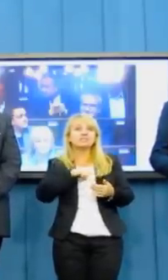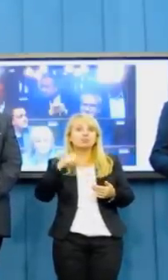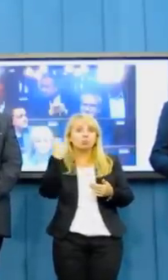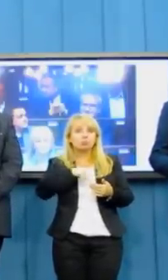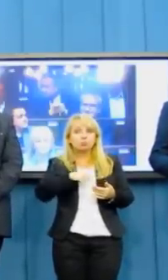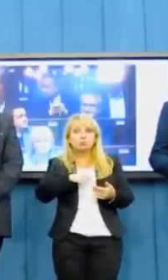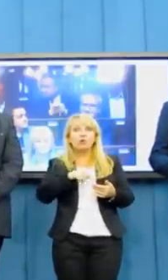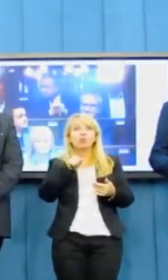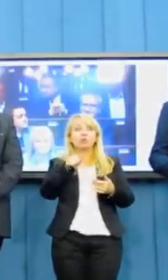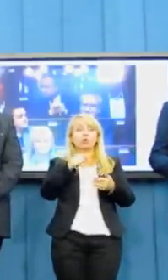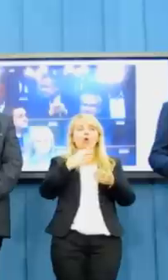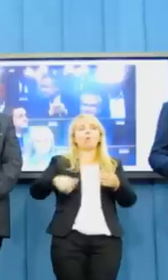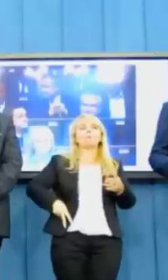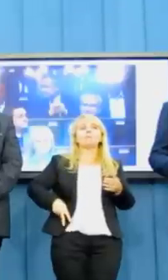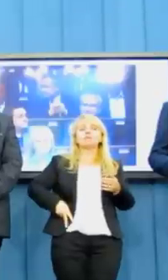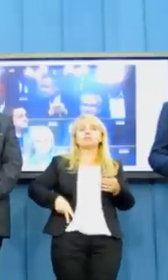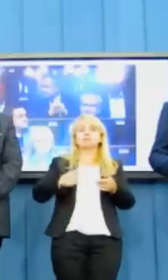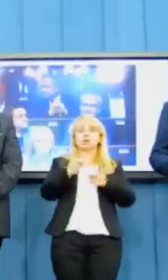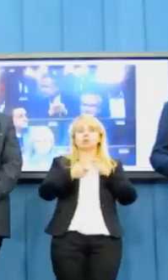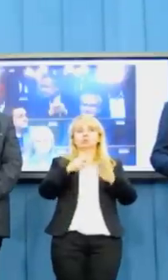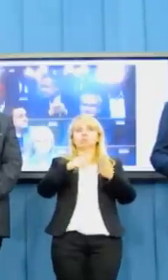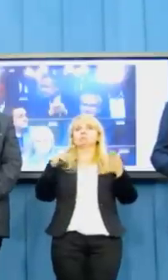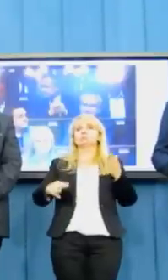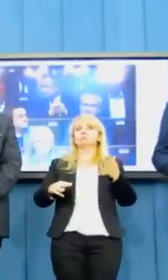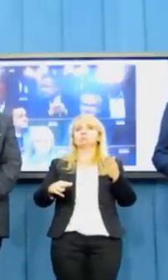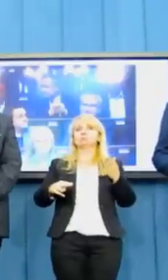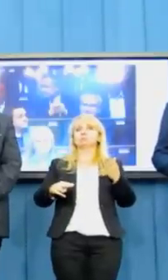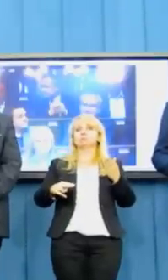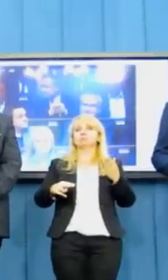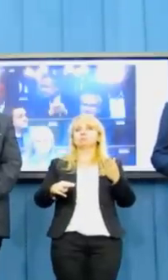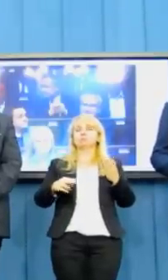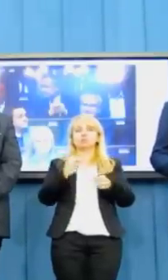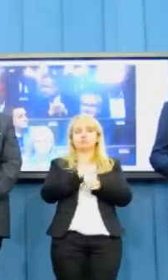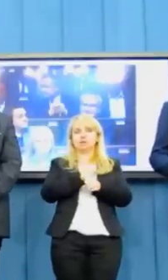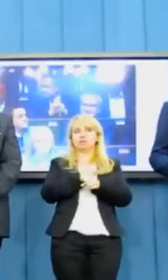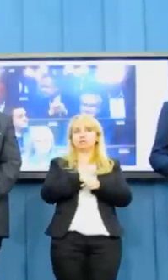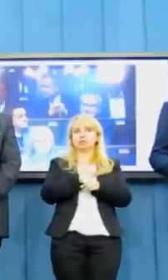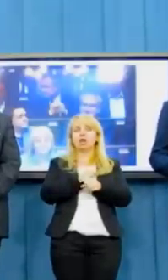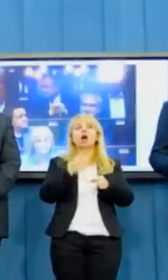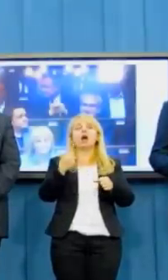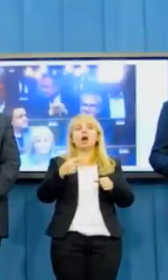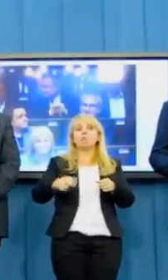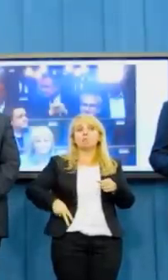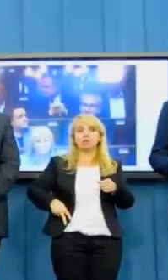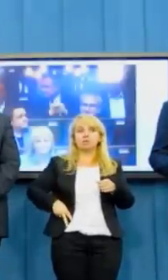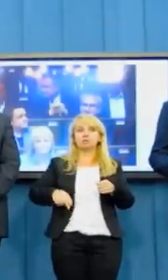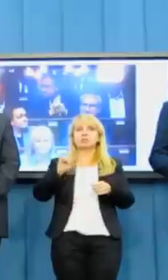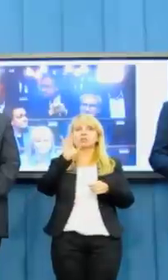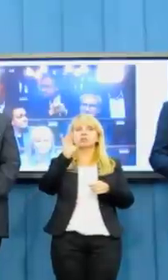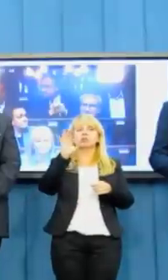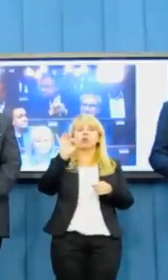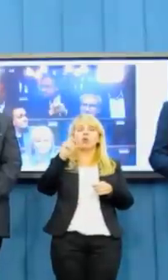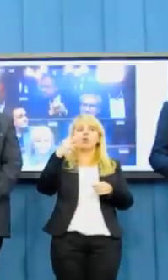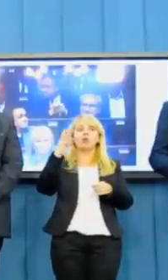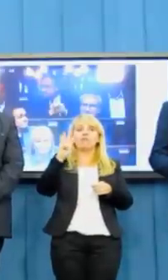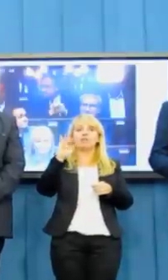polityka. To, co uprawia minister Gowin, zrzucanie odpowiedzialności na swoich podwładnych, to jest po prostu